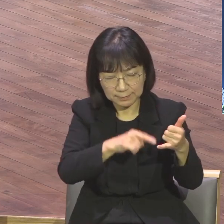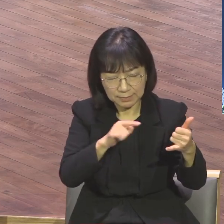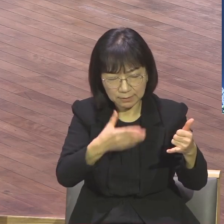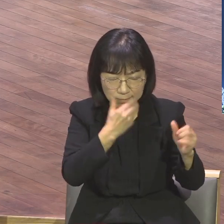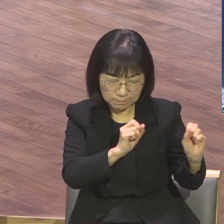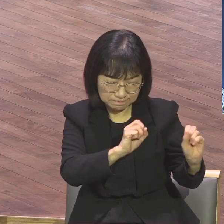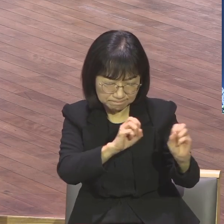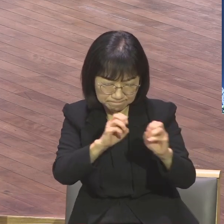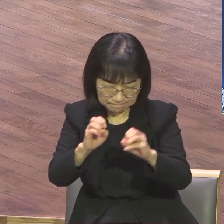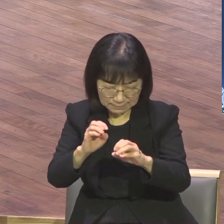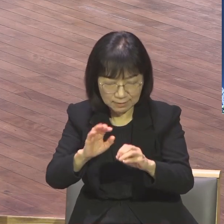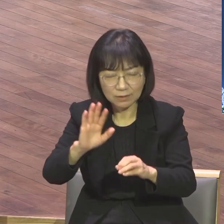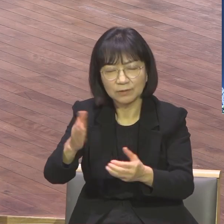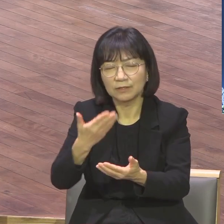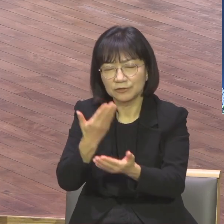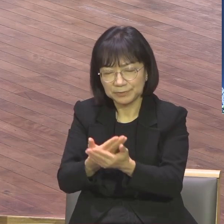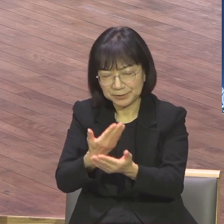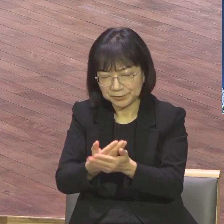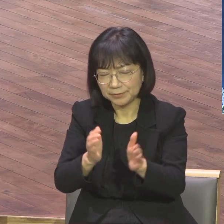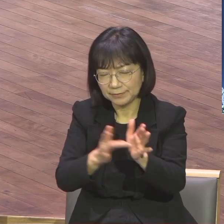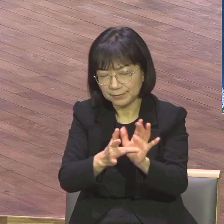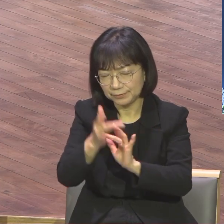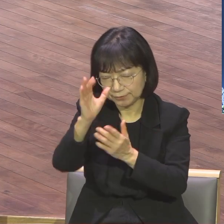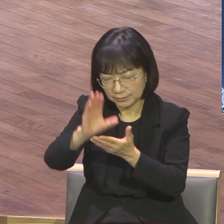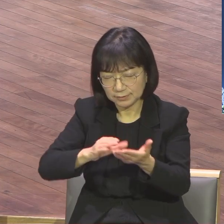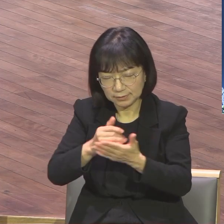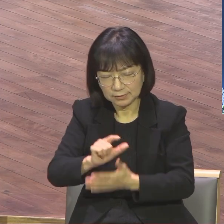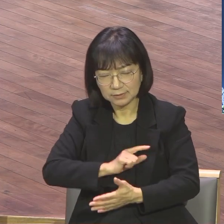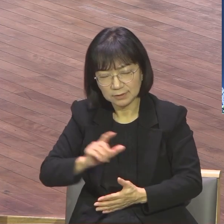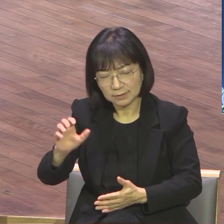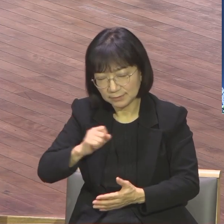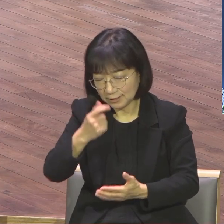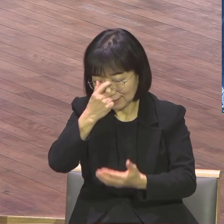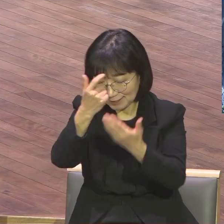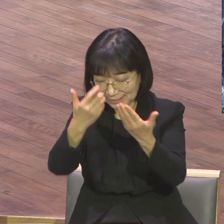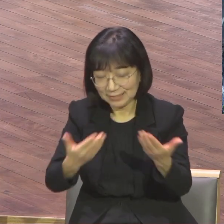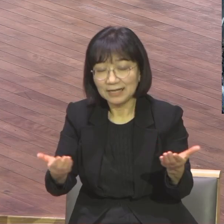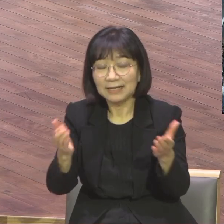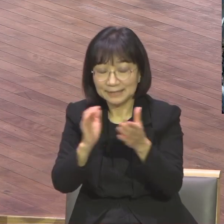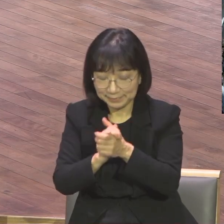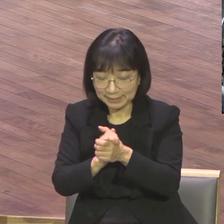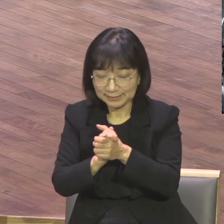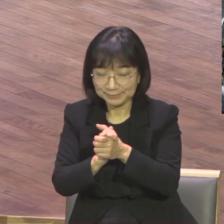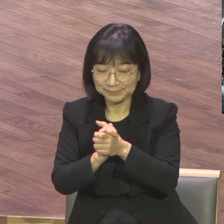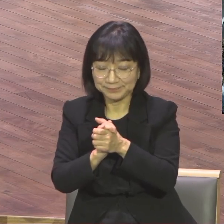되게 도와 주옵소서. 예수께서 받들어 기도합니다. 아멘.